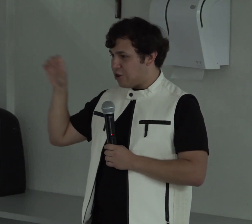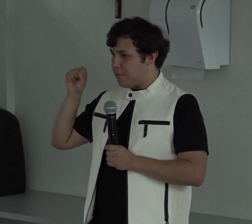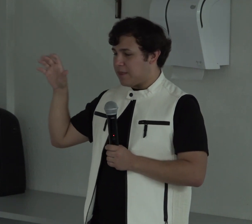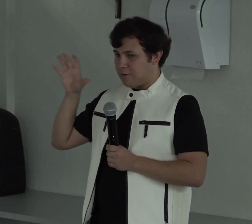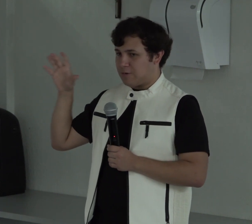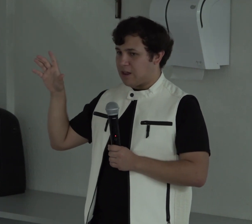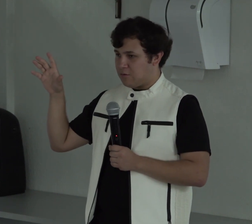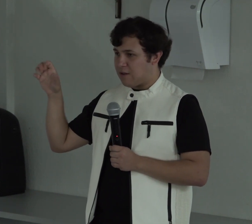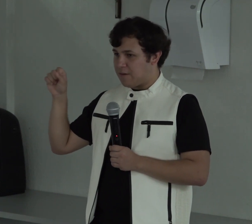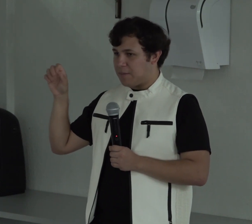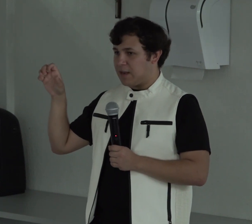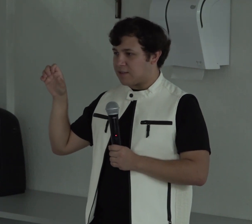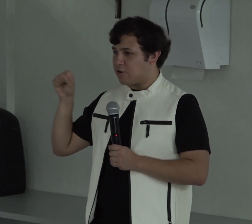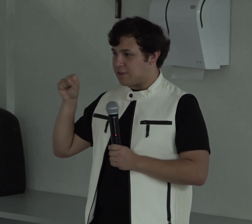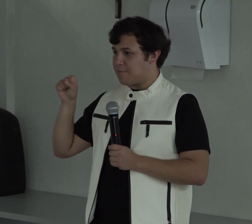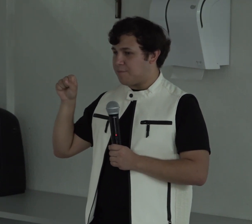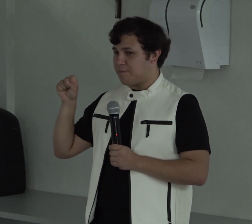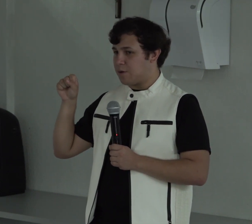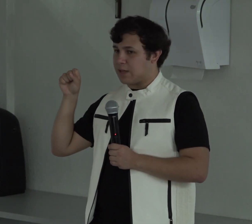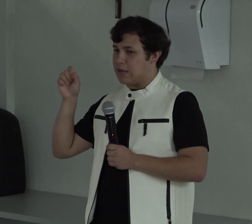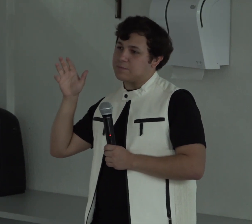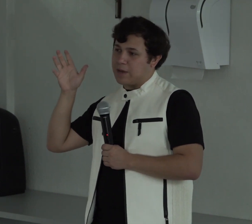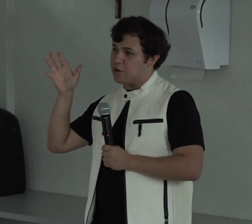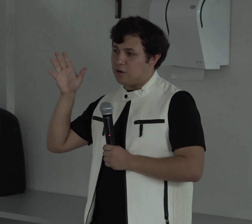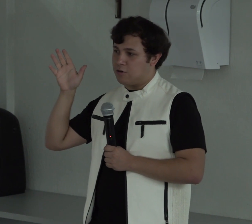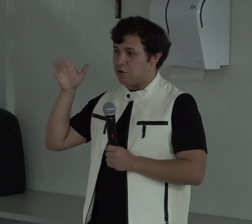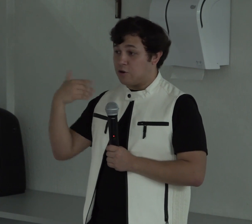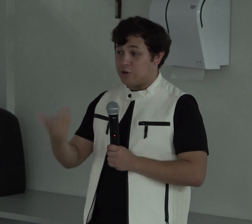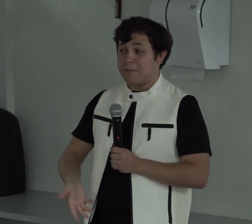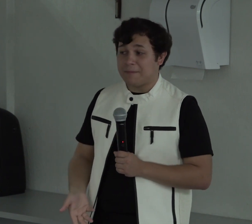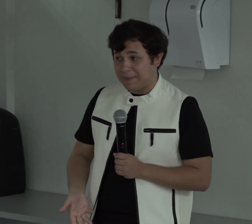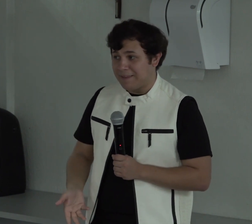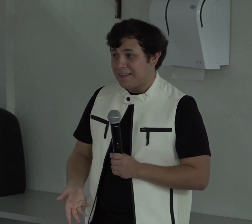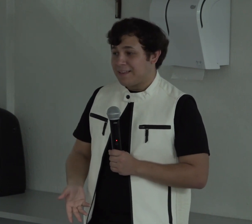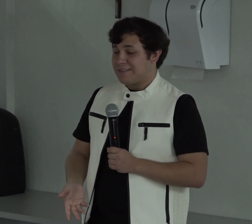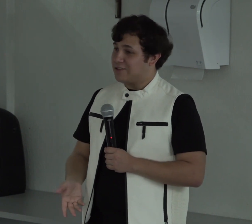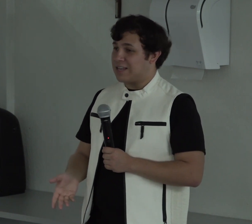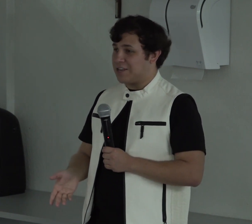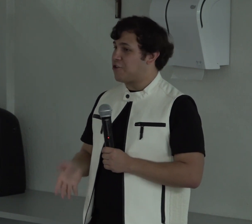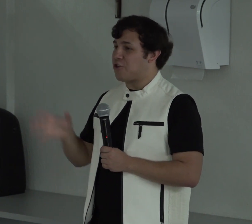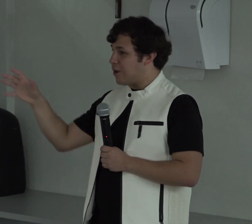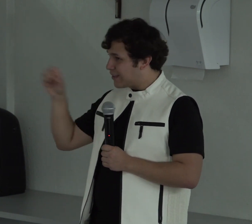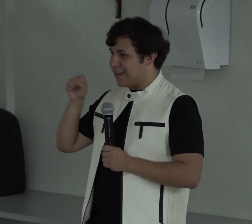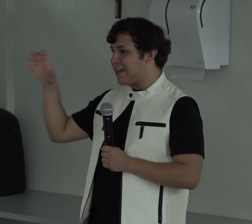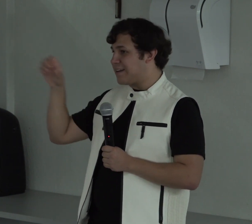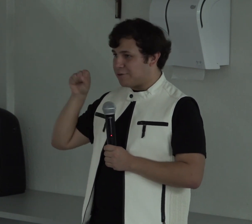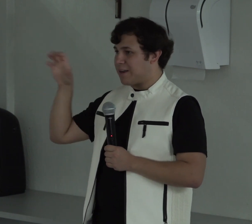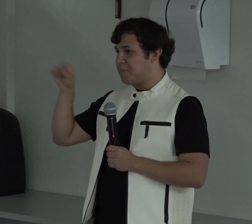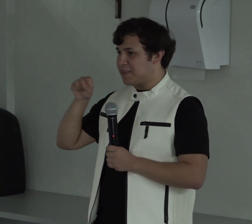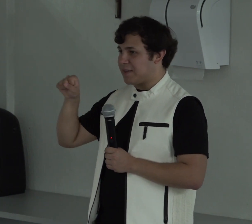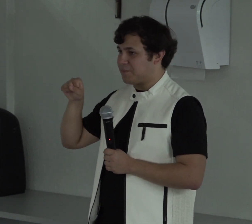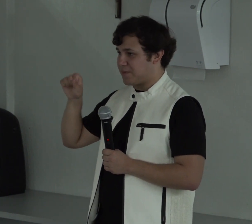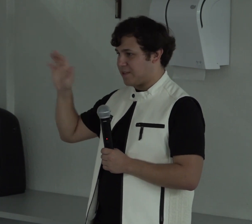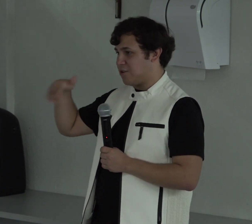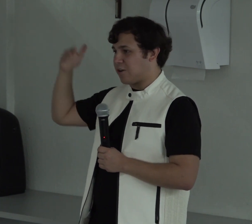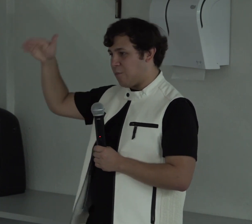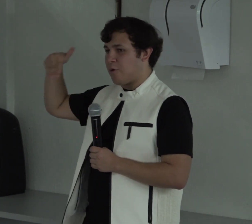idioma en una familia sorda porque el español no lo hablaban, entonces el niño no lo adquiría naturalmente, sino que un poco